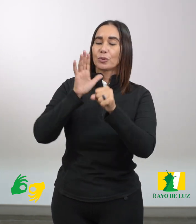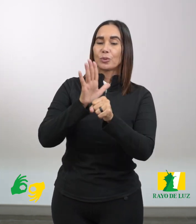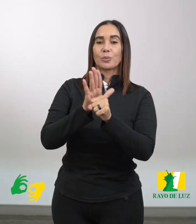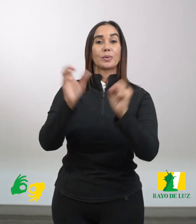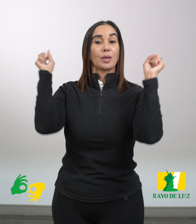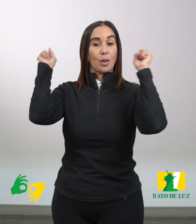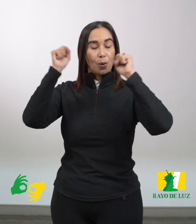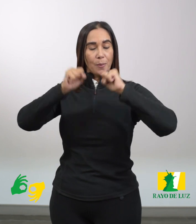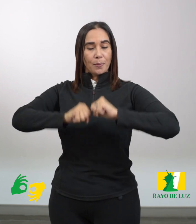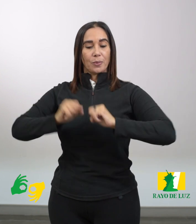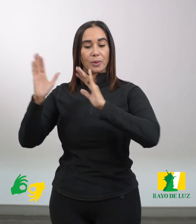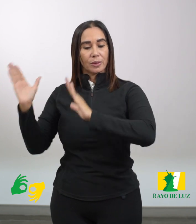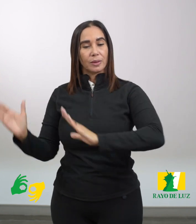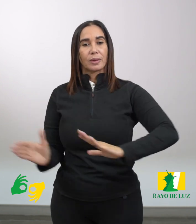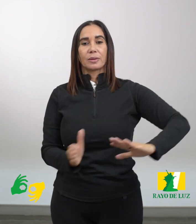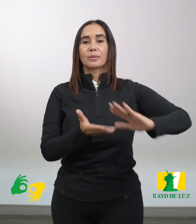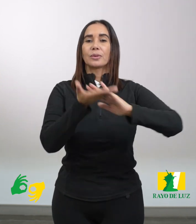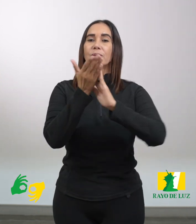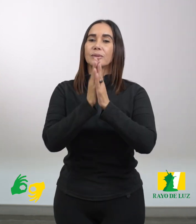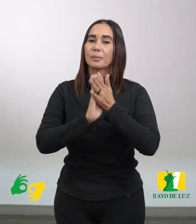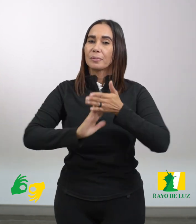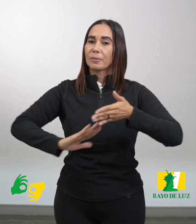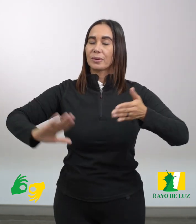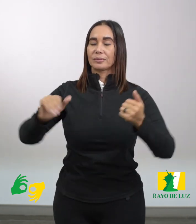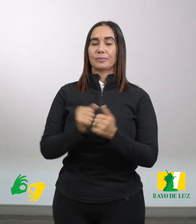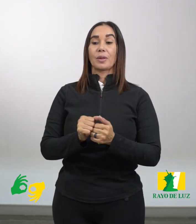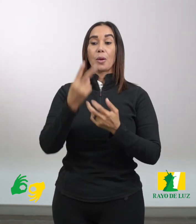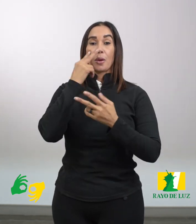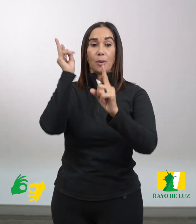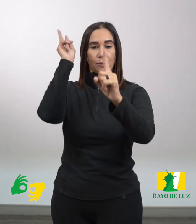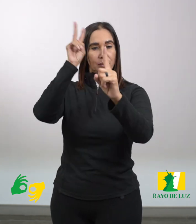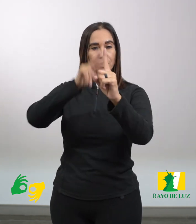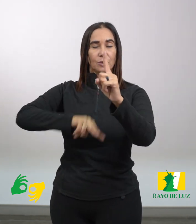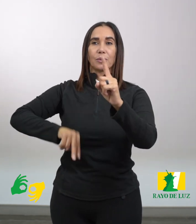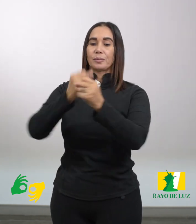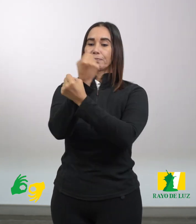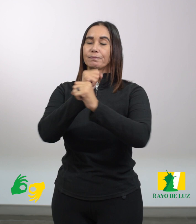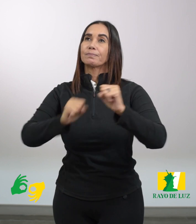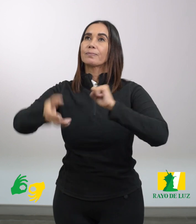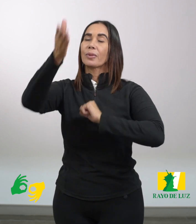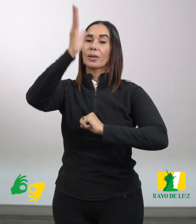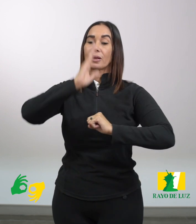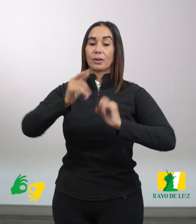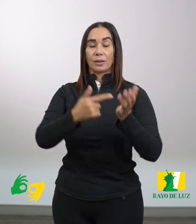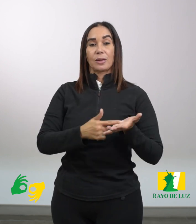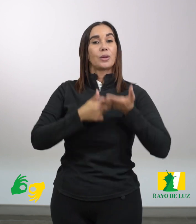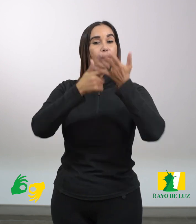puedes dejar a tu siervo irse en paz. Porque mis ojos han visto a tu Salvador, a quien has presentado ante